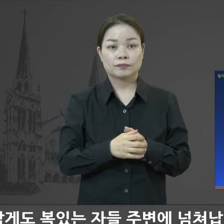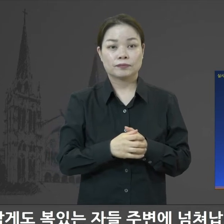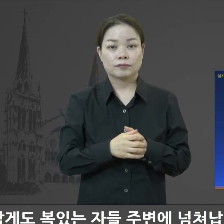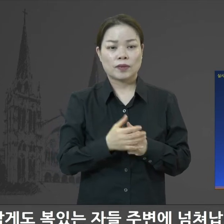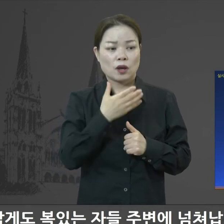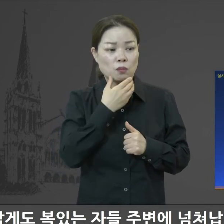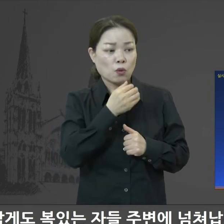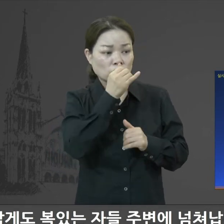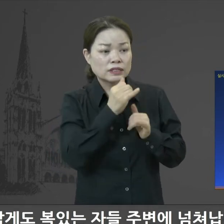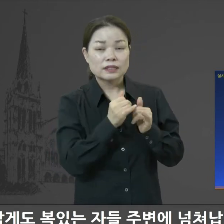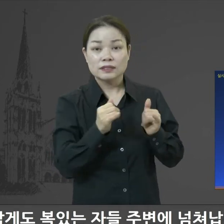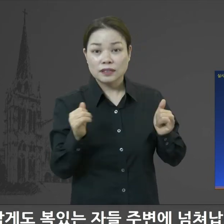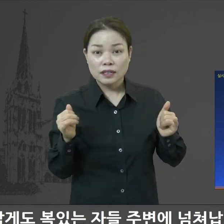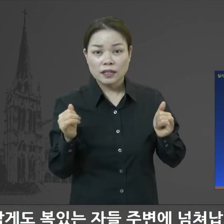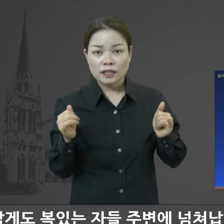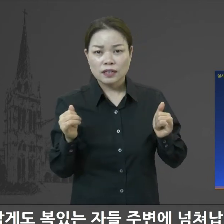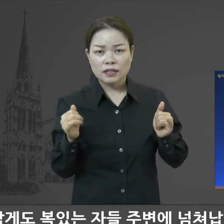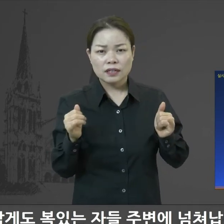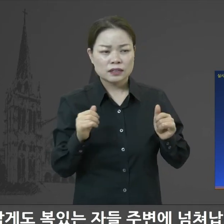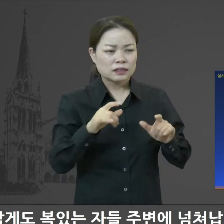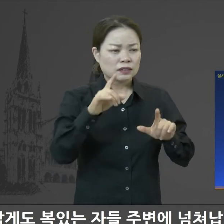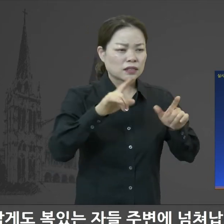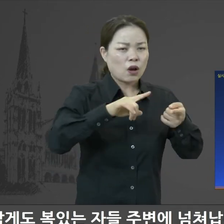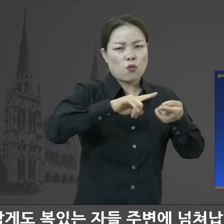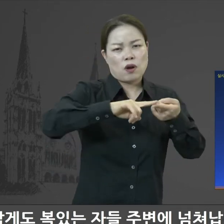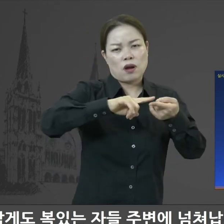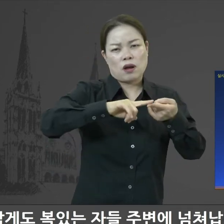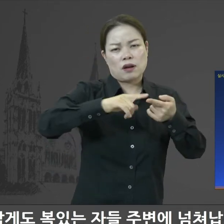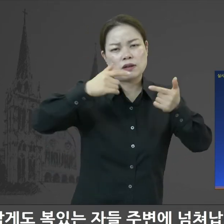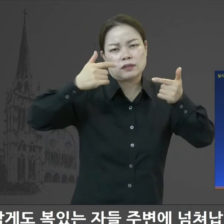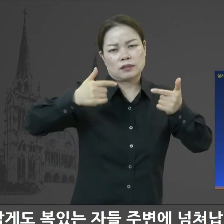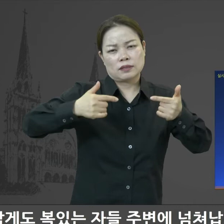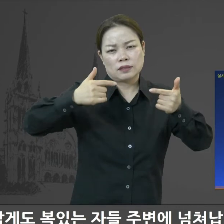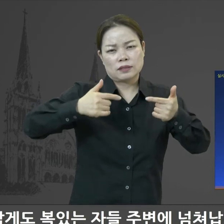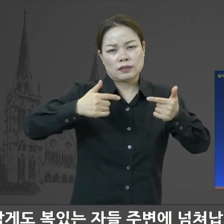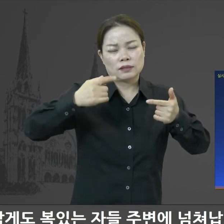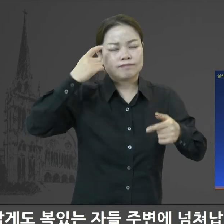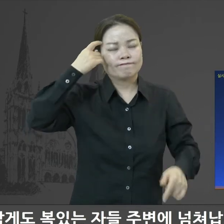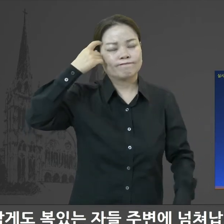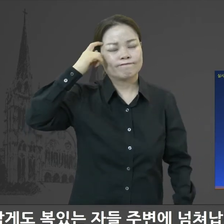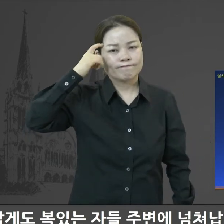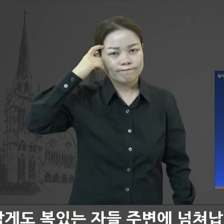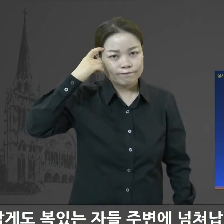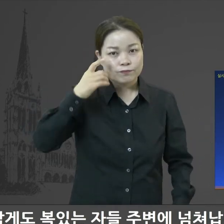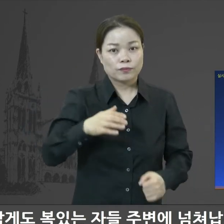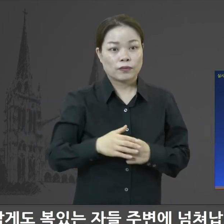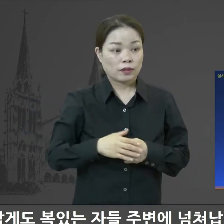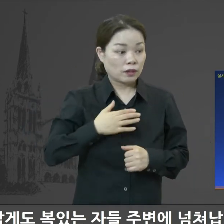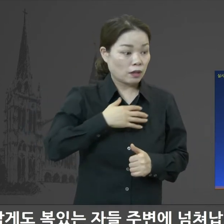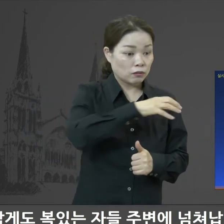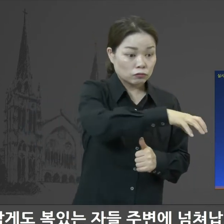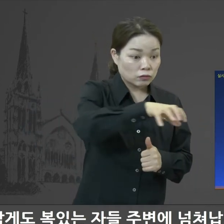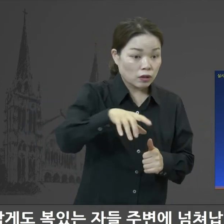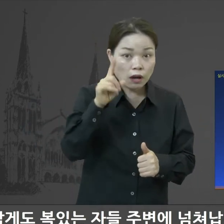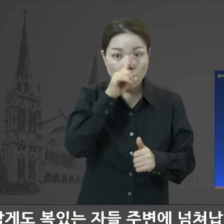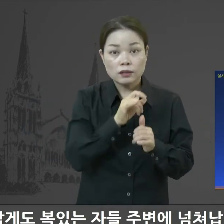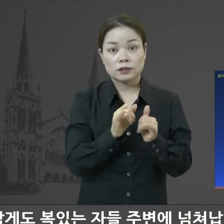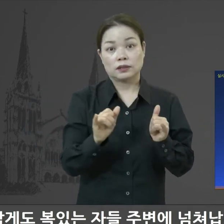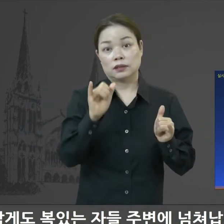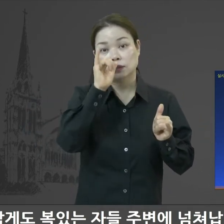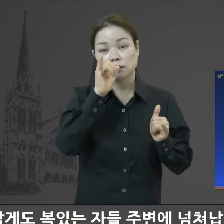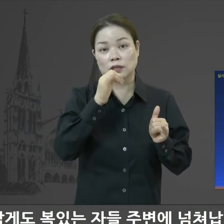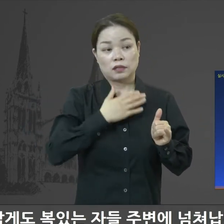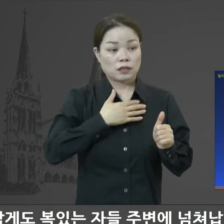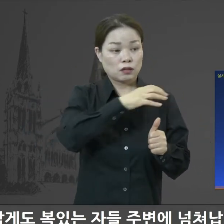그런데 복 있는 사람은요, 이 상황에 대해서 늘 인지하고 있습니다. 내 주위에 악인이 있다,